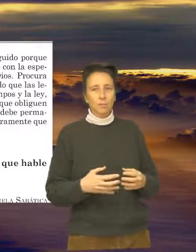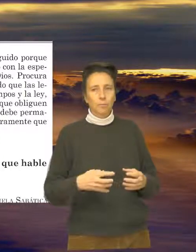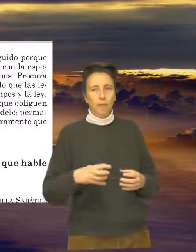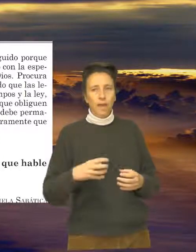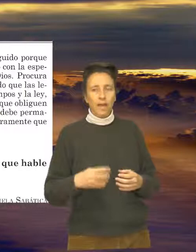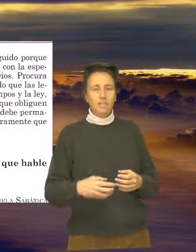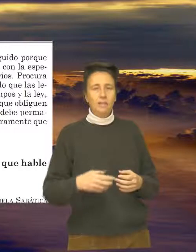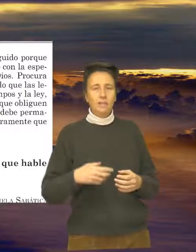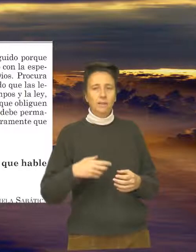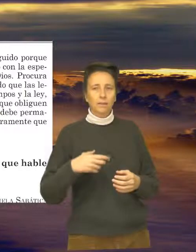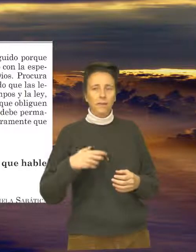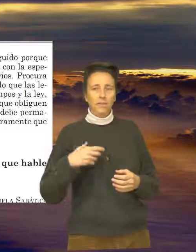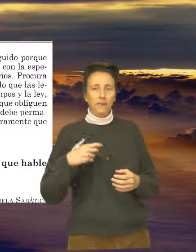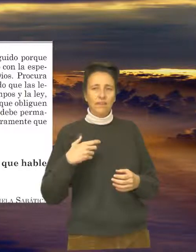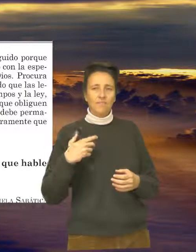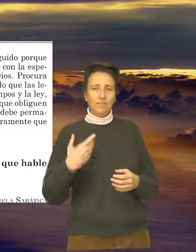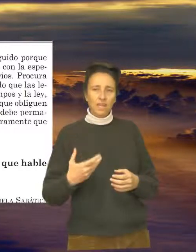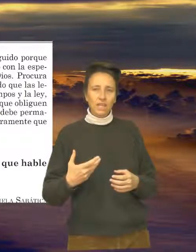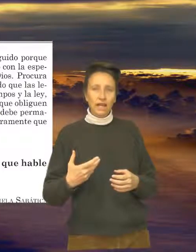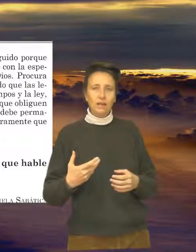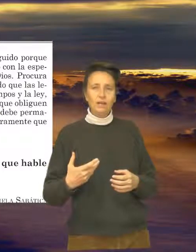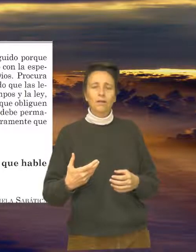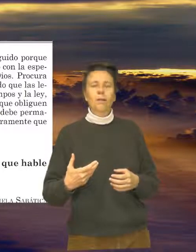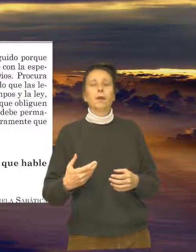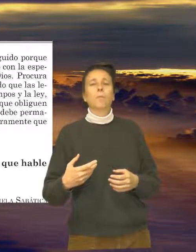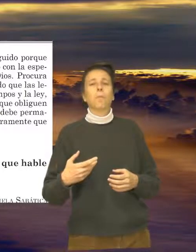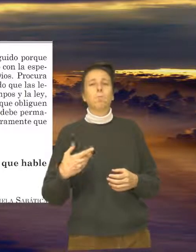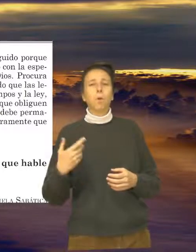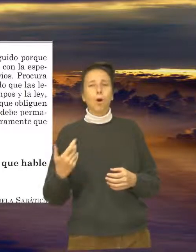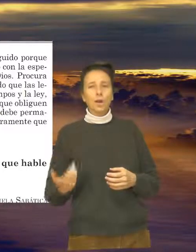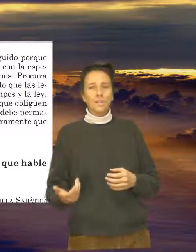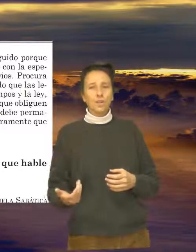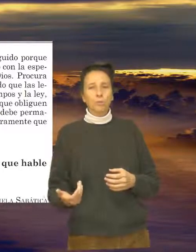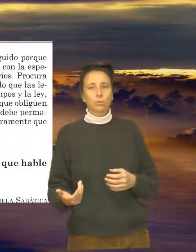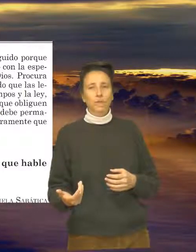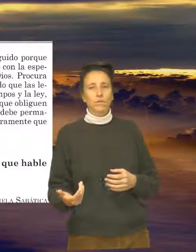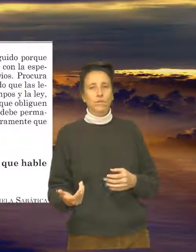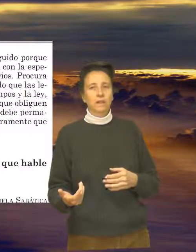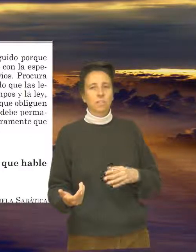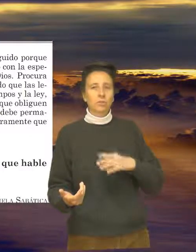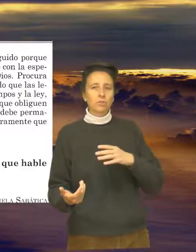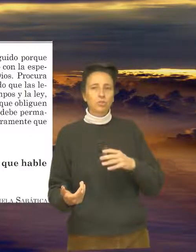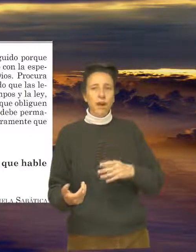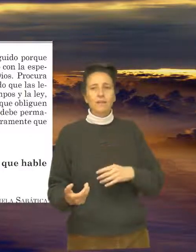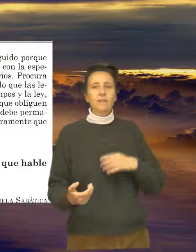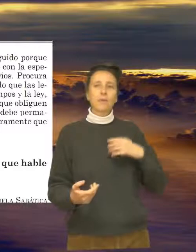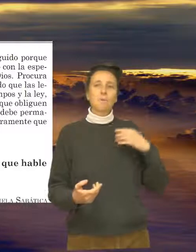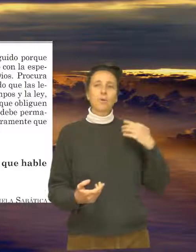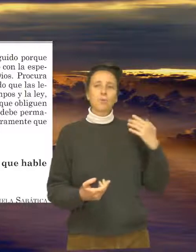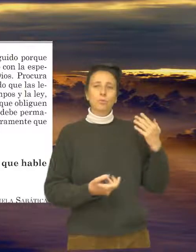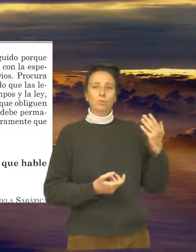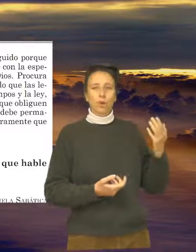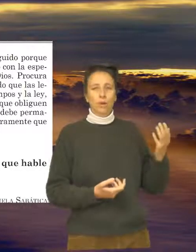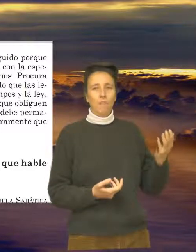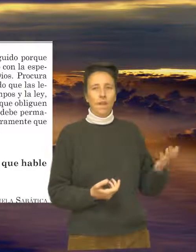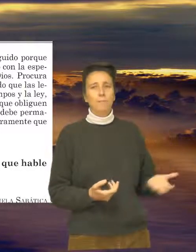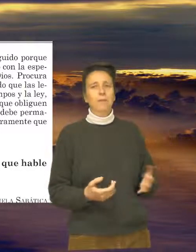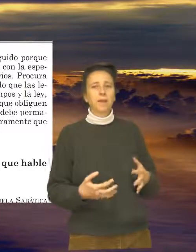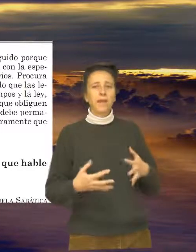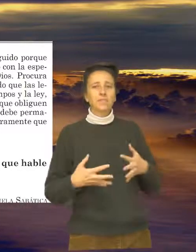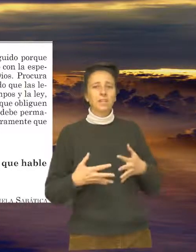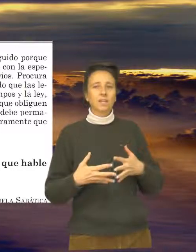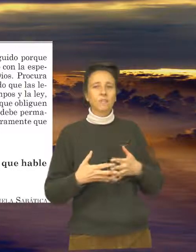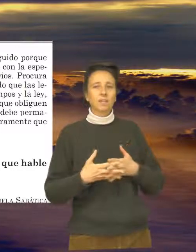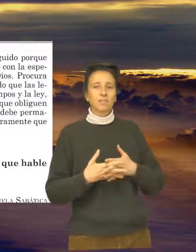bestias, porque es establecida por la segunda bestia, pero es una reproducción de